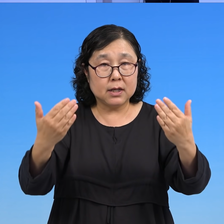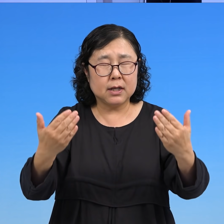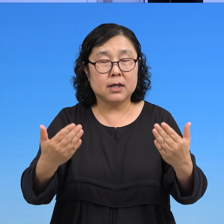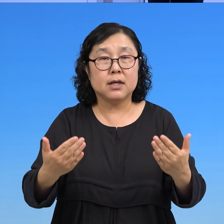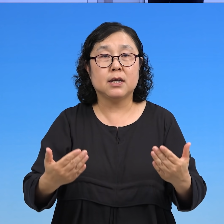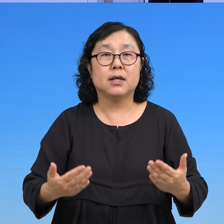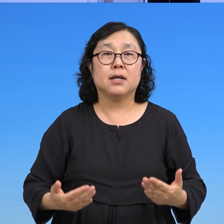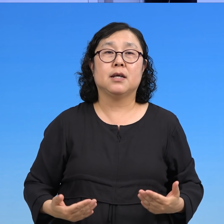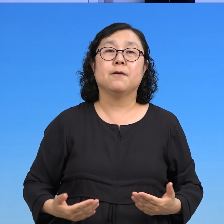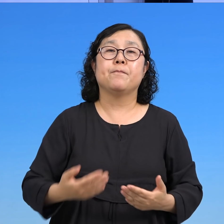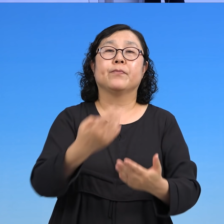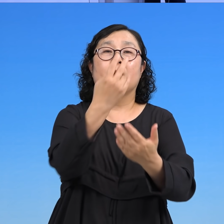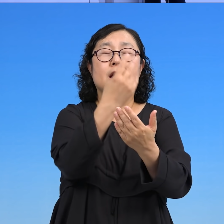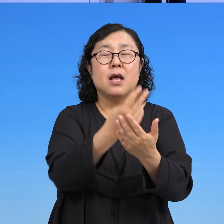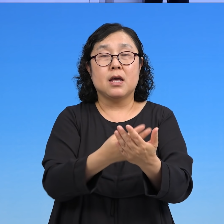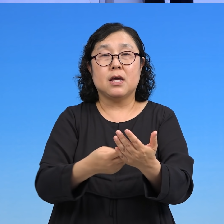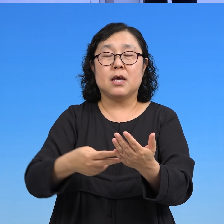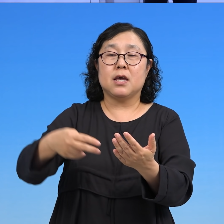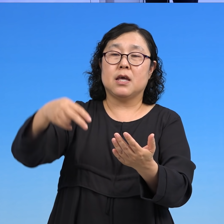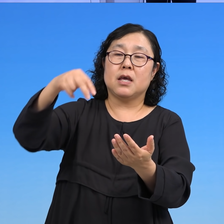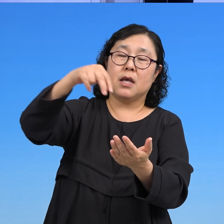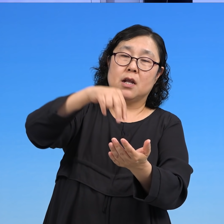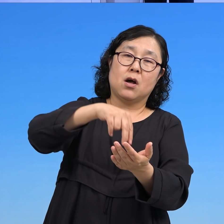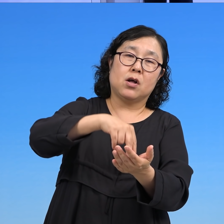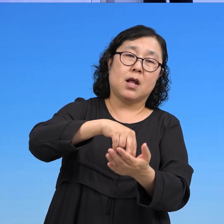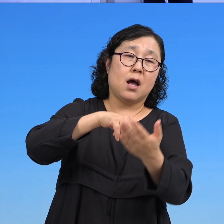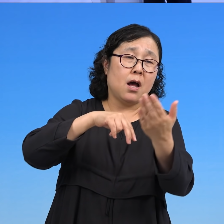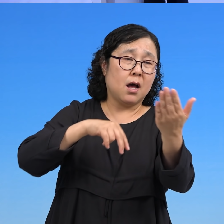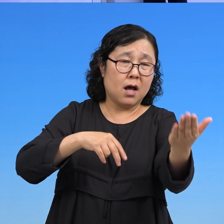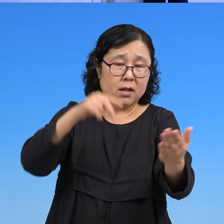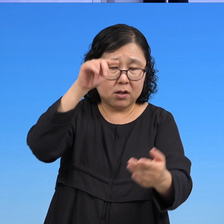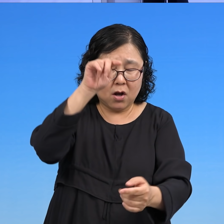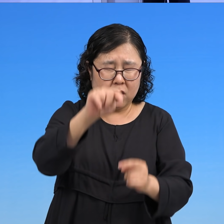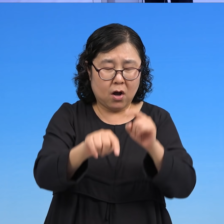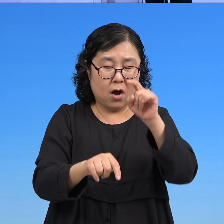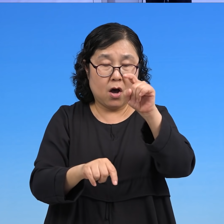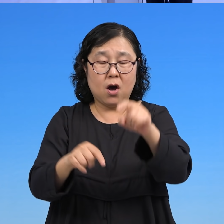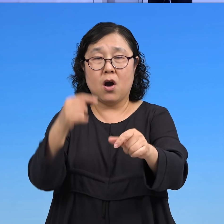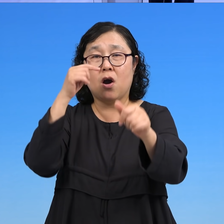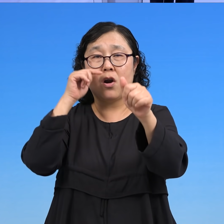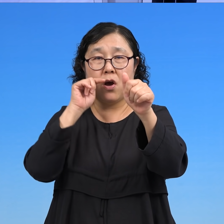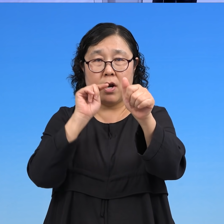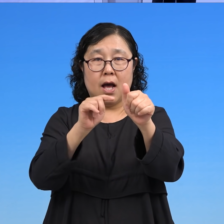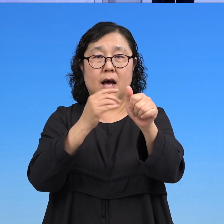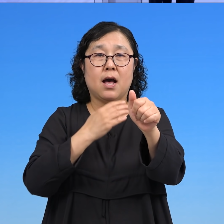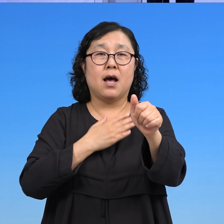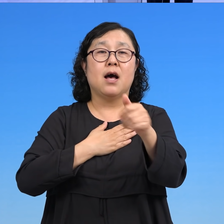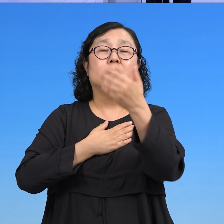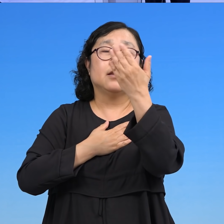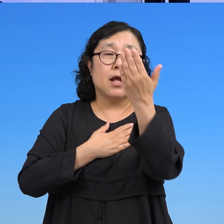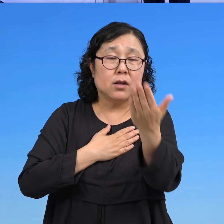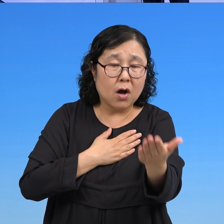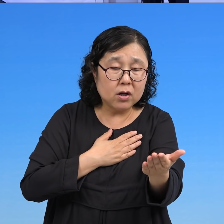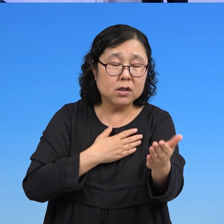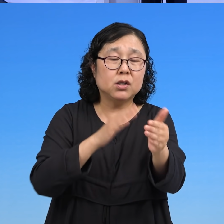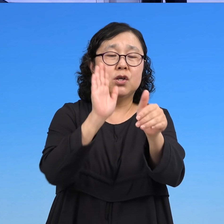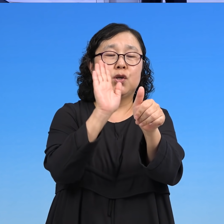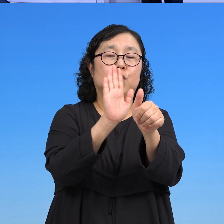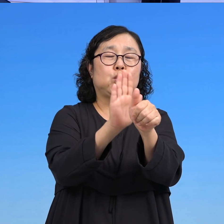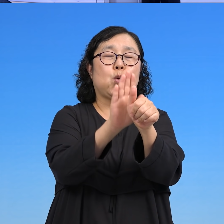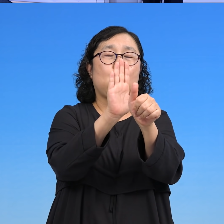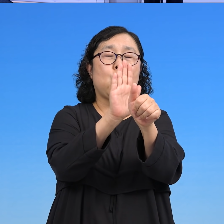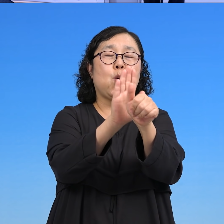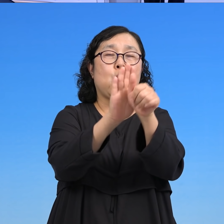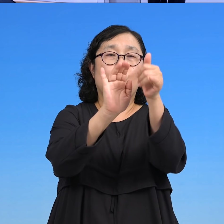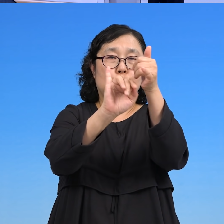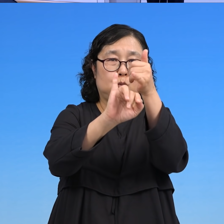새 힘을 주리니 일어나 너 걸어라 일어나 너 걸어라